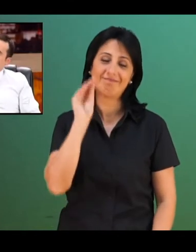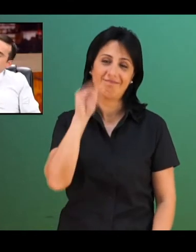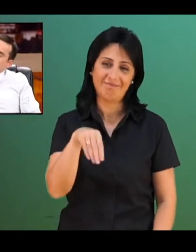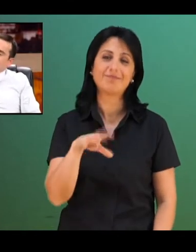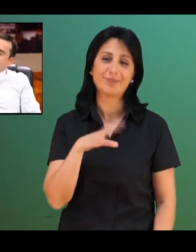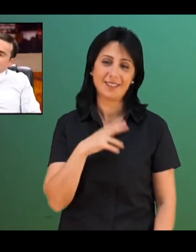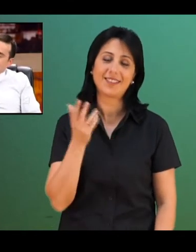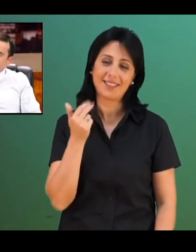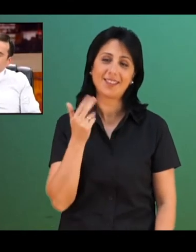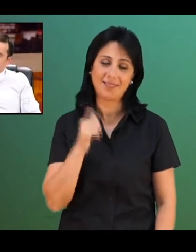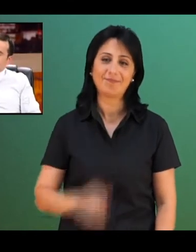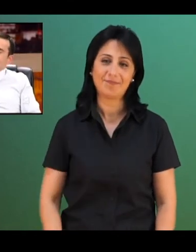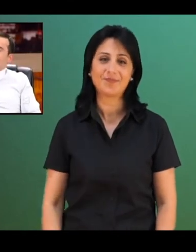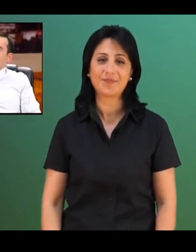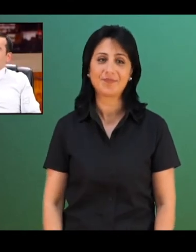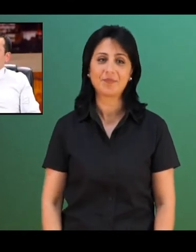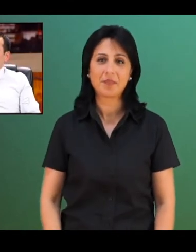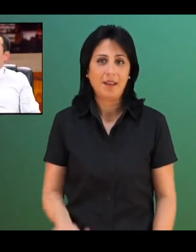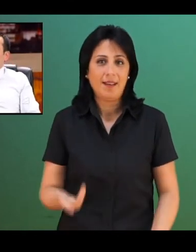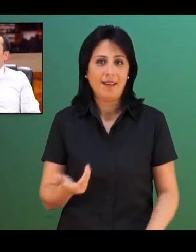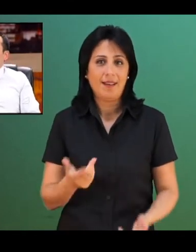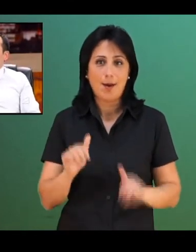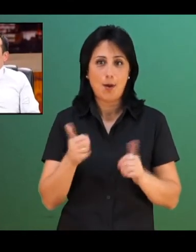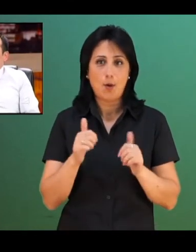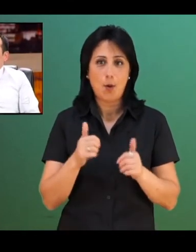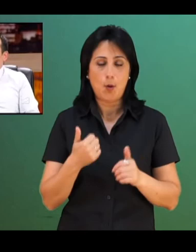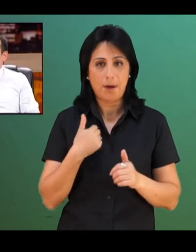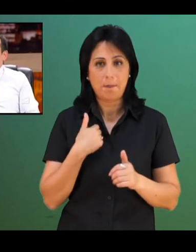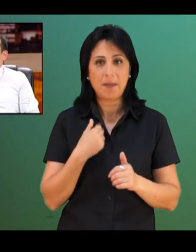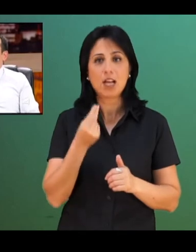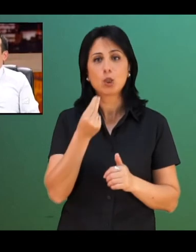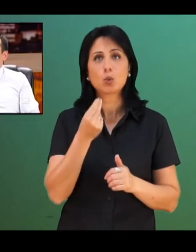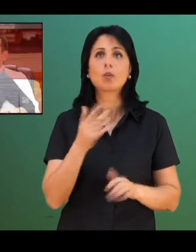რო სიტყვაზე ფულის შეხება დამჭირდა შენ და ტანზე ვიცი შეიძლება მოვიდე რო.